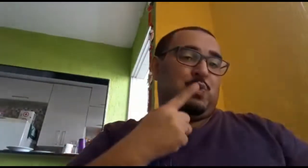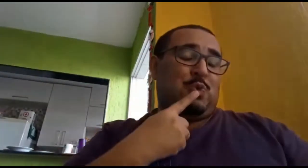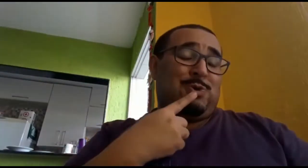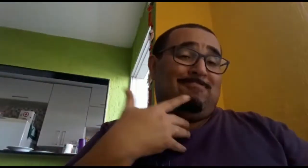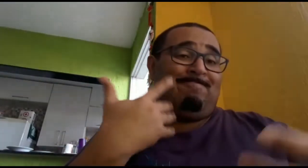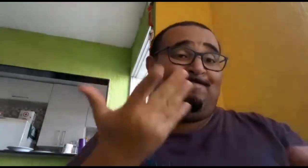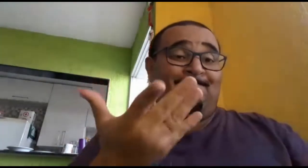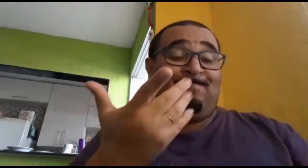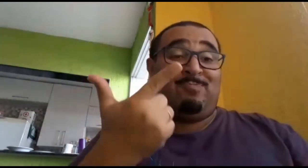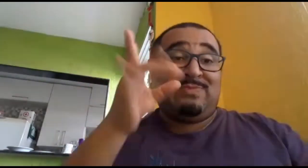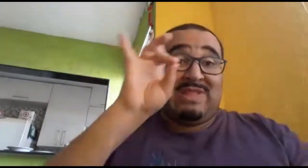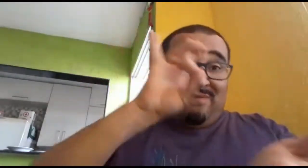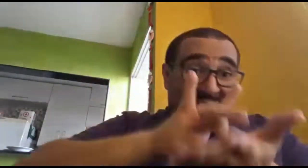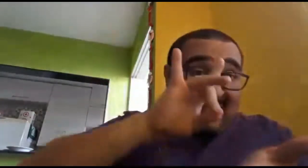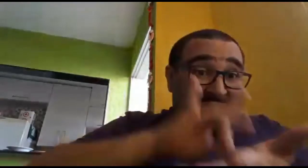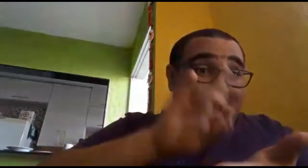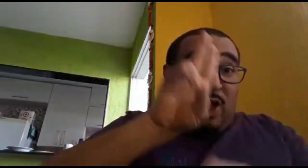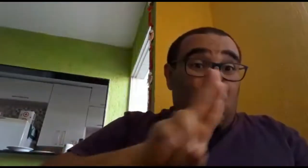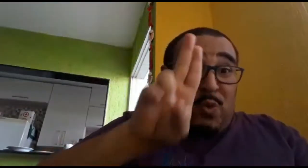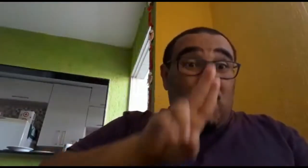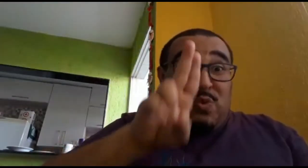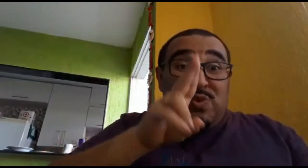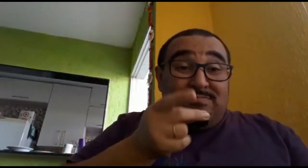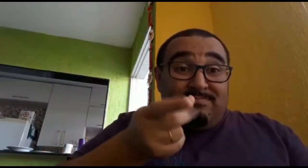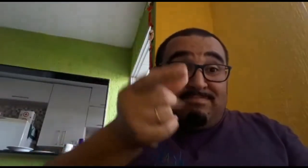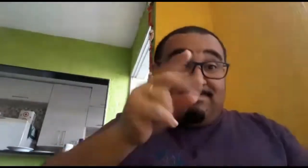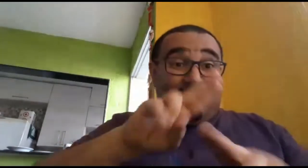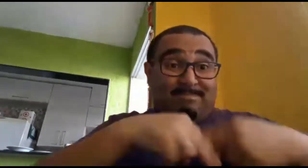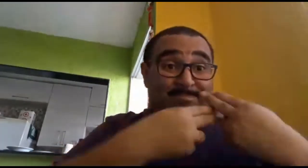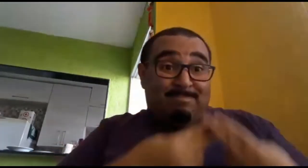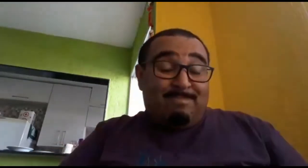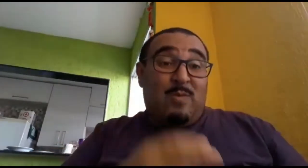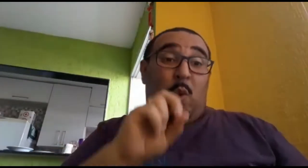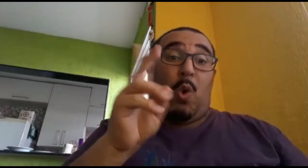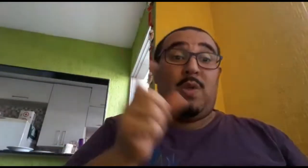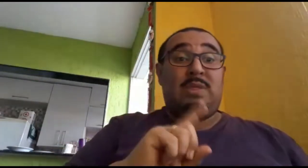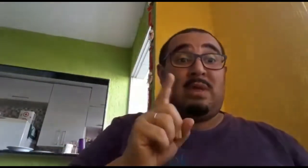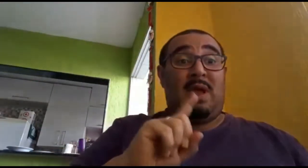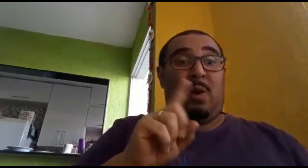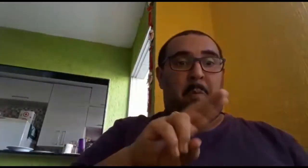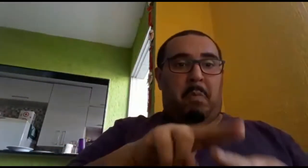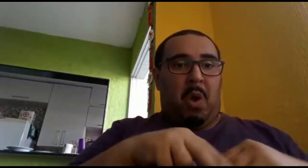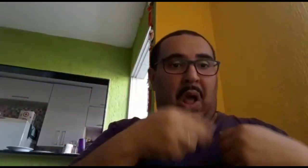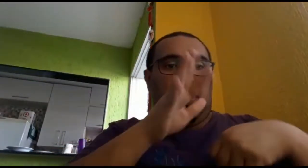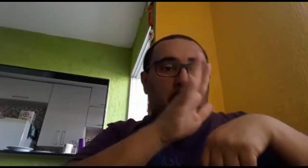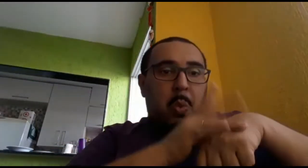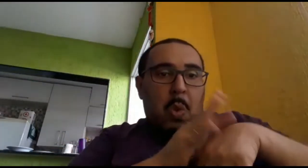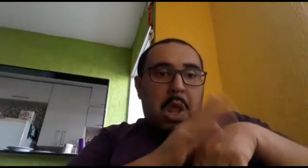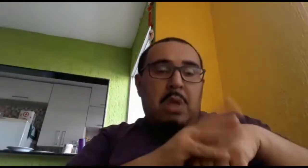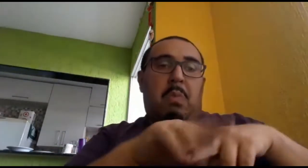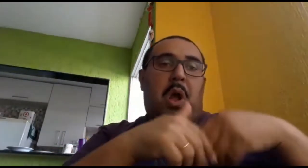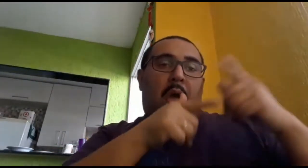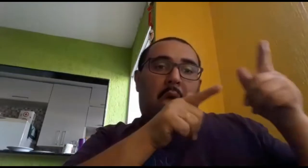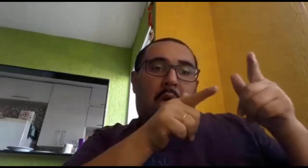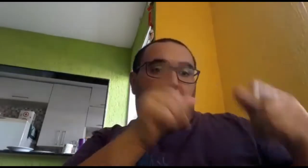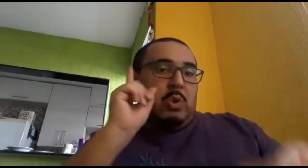estar de volta com a nova novela das sete, né? É, o tempo não para, uma novela bem interessante. Eu vou ser